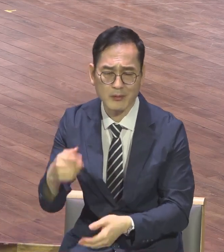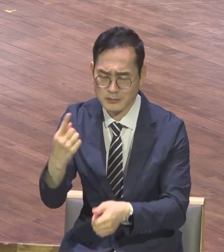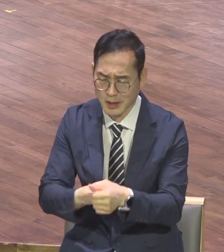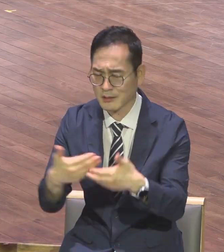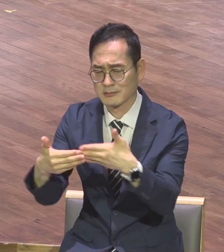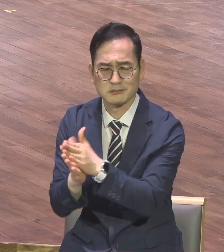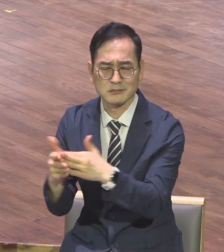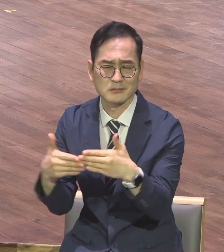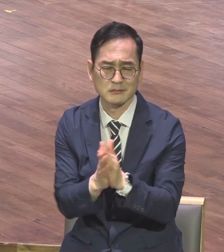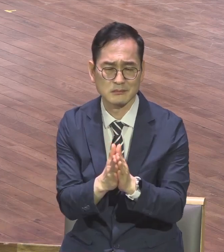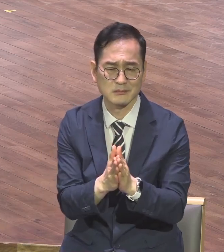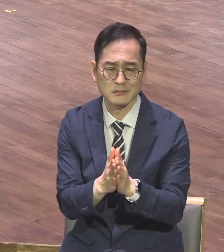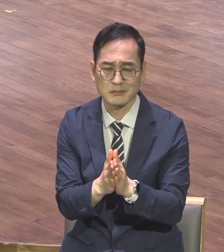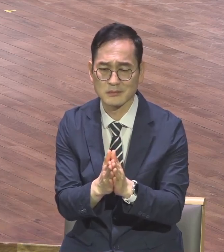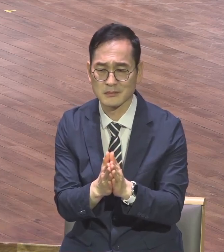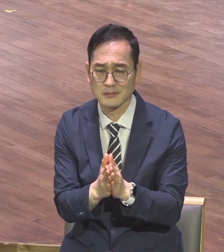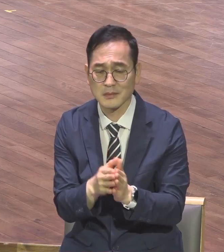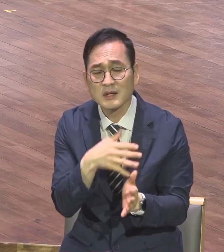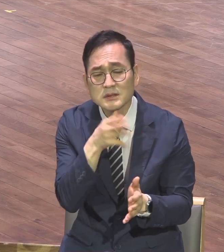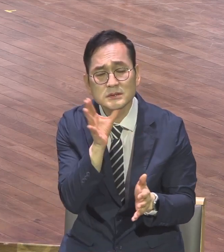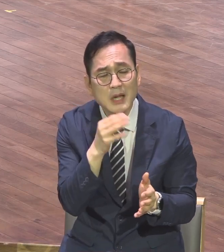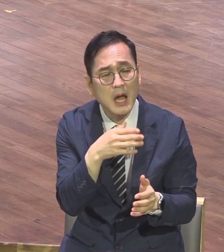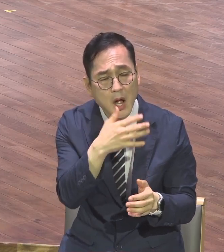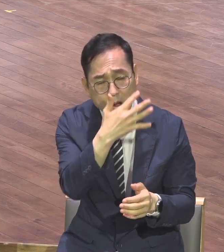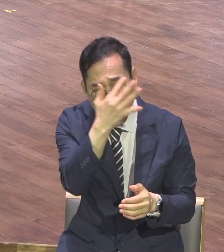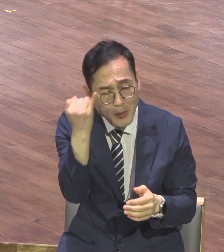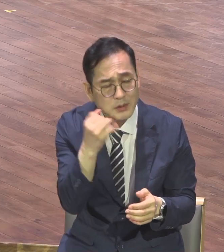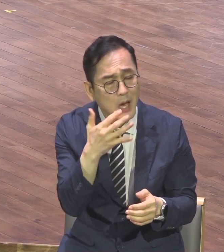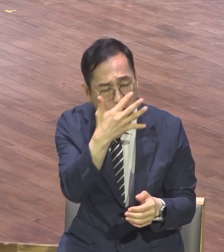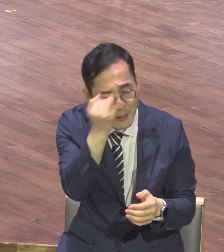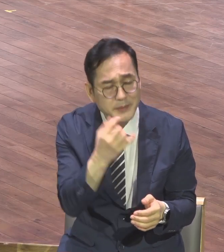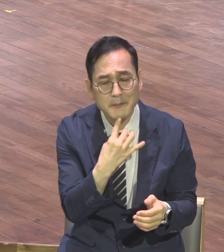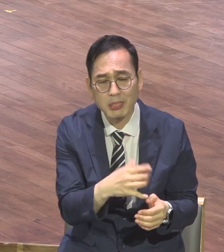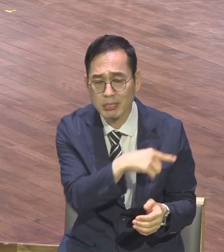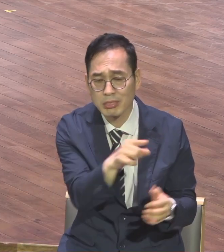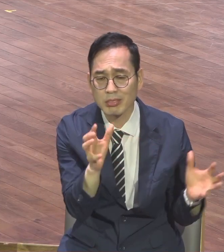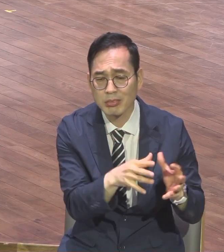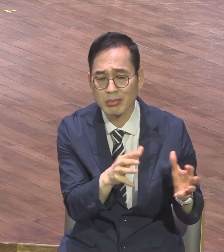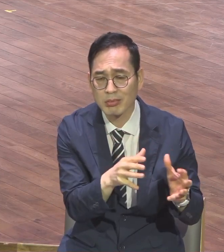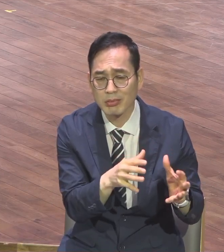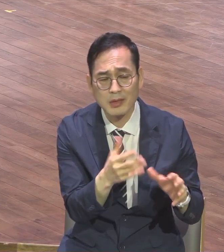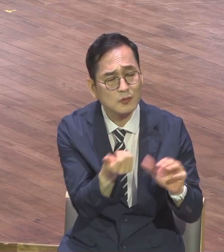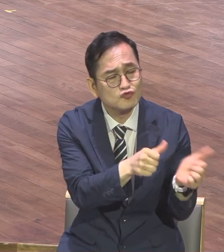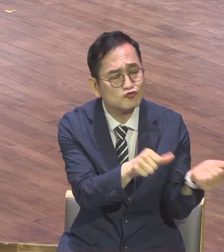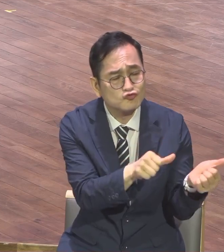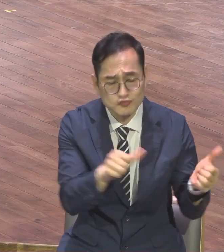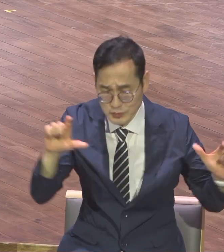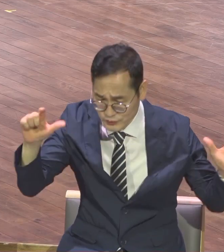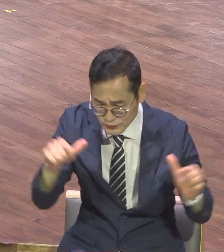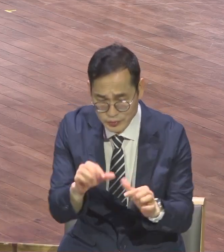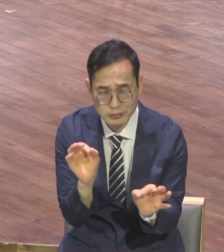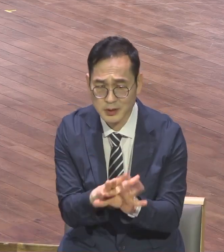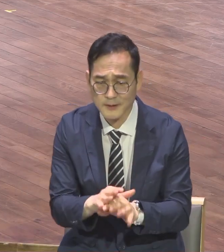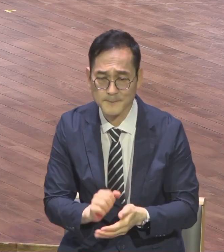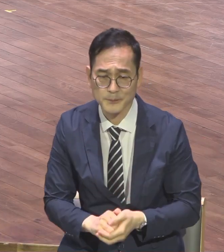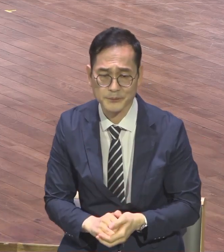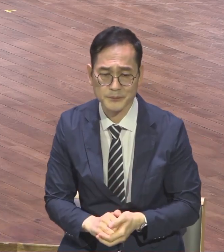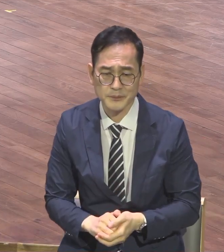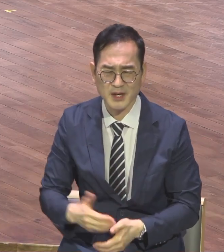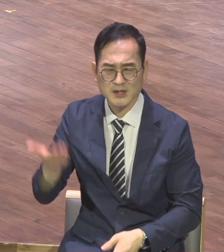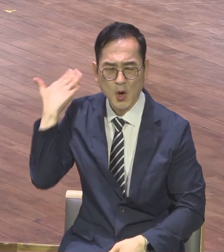문을 닫게 된단 말이에요. 제가 미국 이제 러시아에 갔더니 러시아가 기독교가 2000년이란 말이죠. 근데 천년대 교회